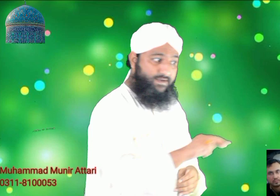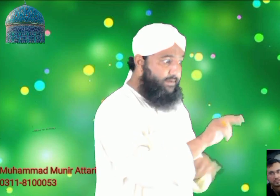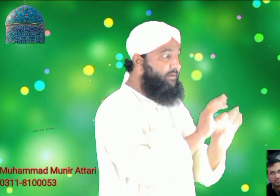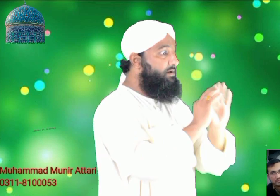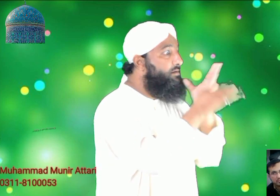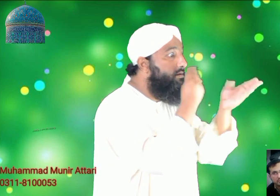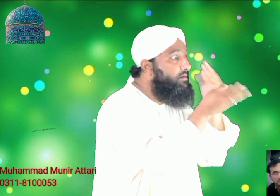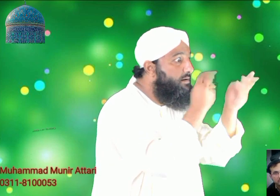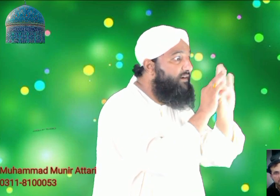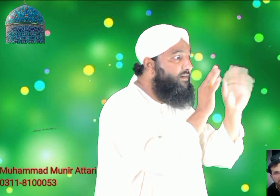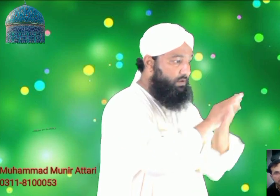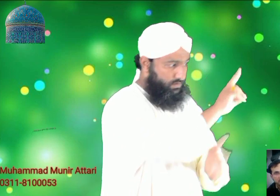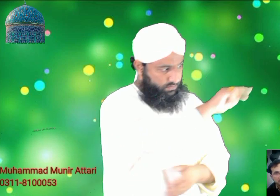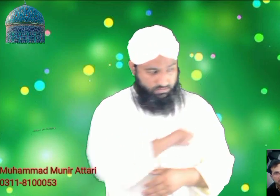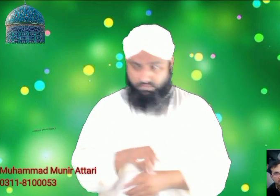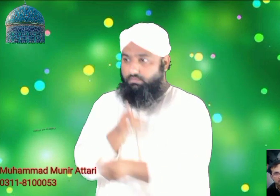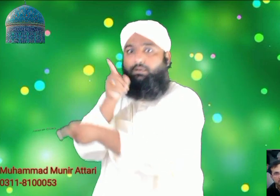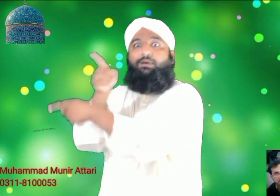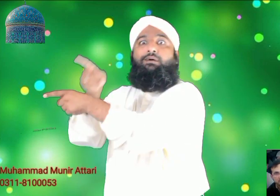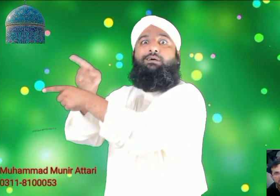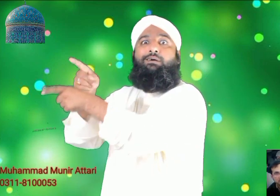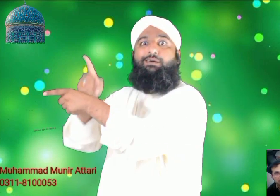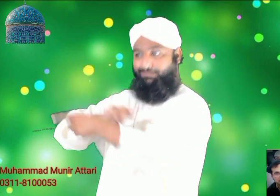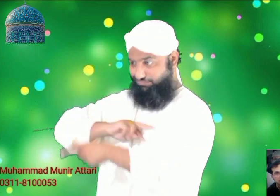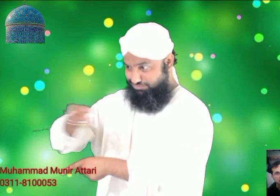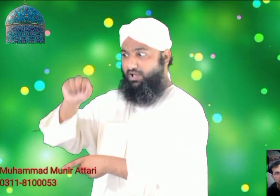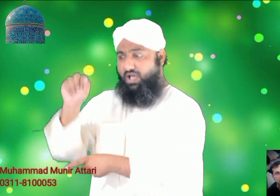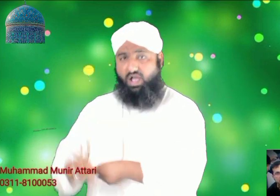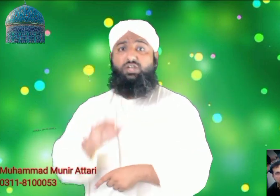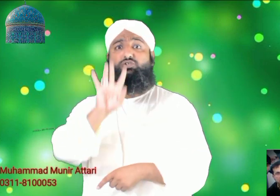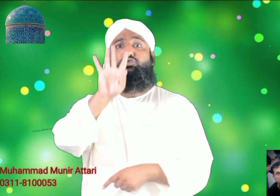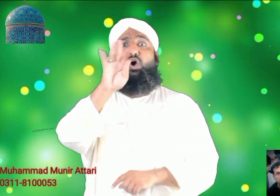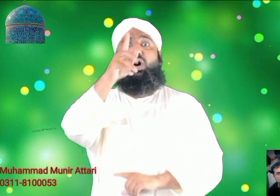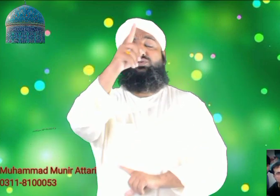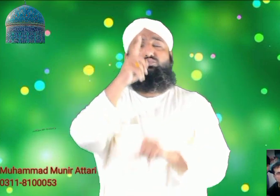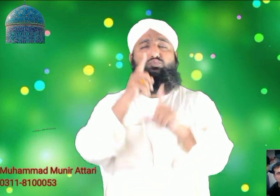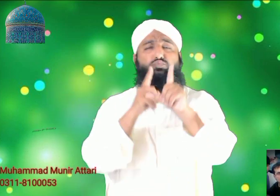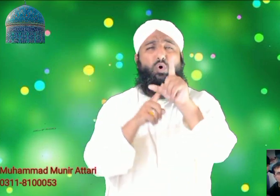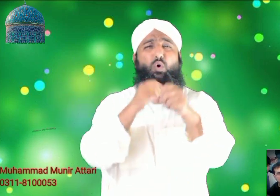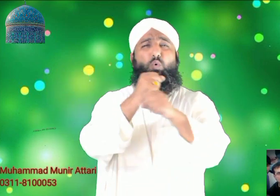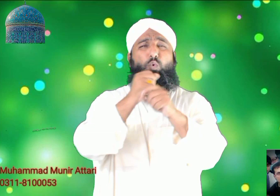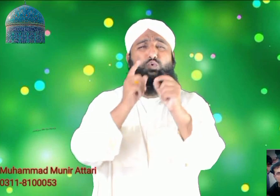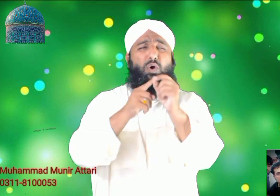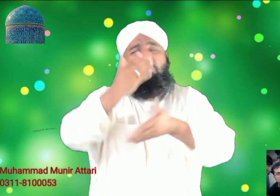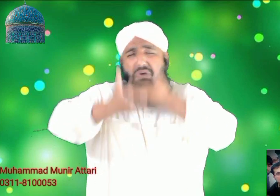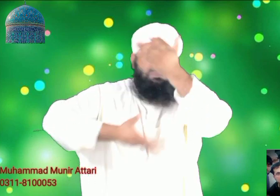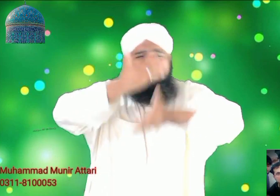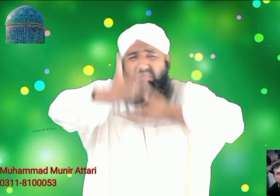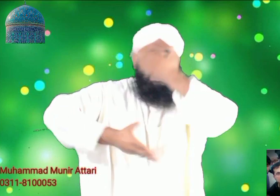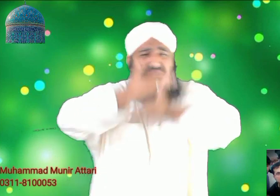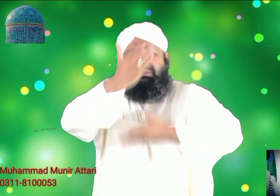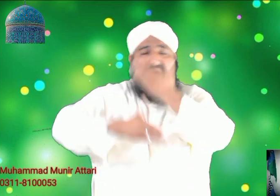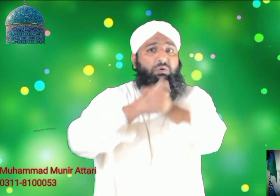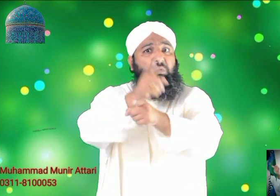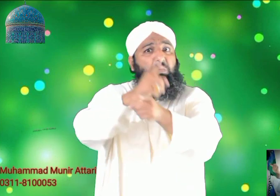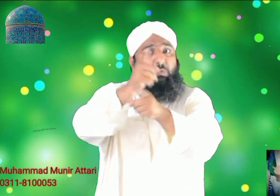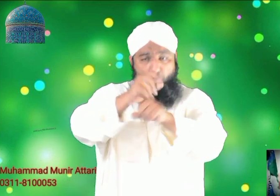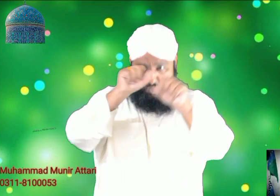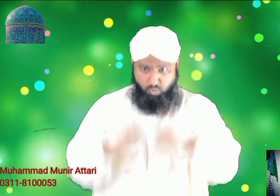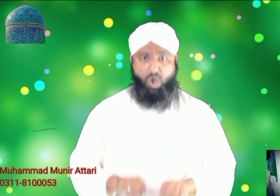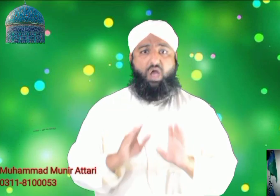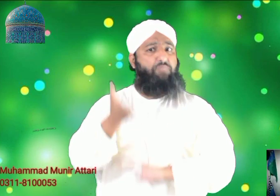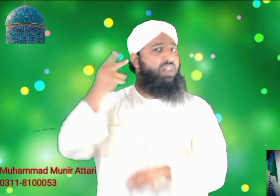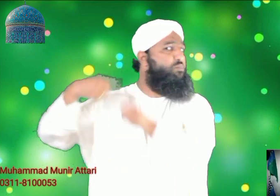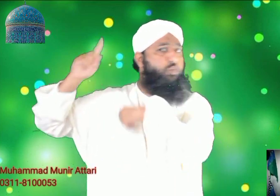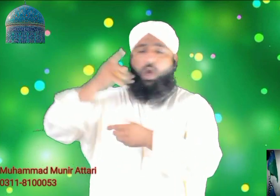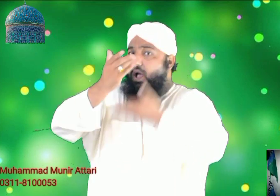تھے. آپ کی لائف تدریس میں گزری, 40 سال تک آپ نے بیانات کیے. آپ نے جب بیان نہیں کرتے تھے نا تو نبی پاک علیہ الصلوۃ والسلام